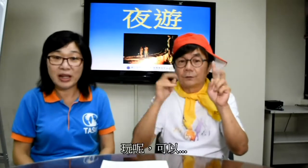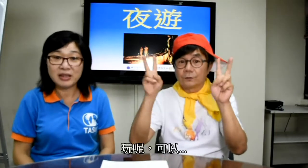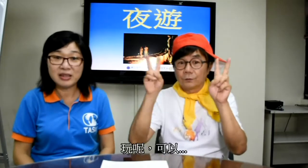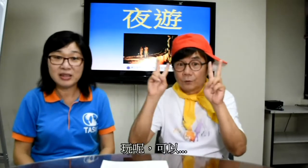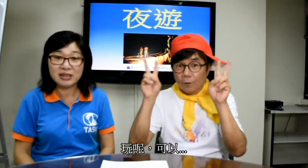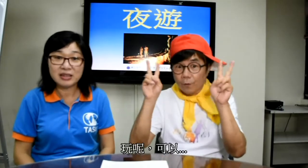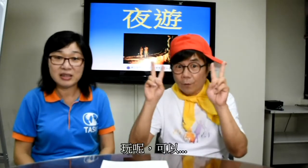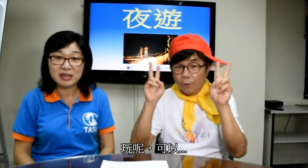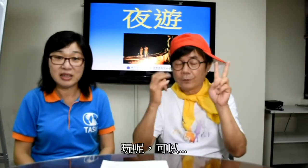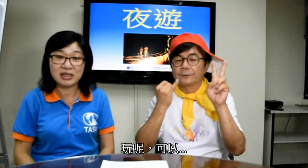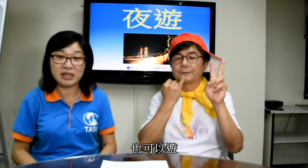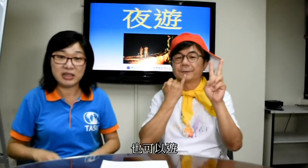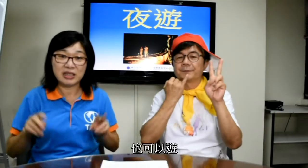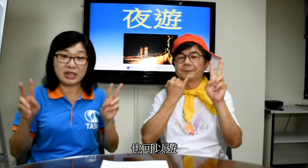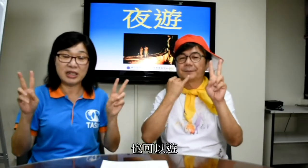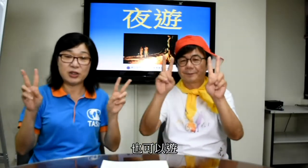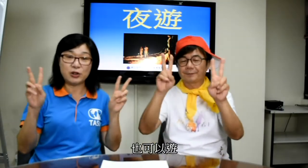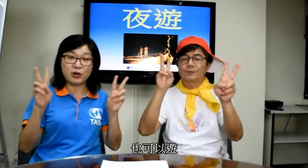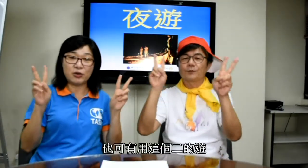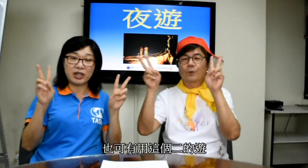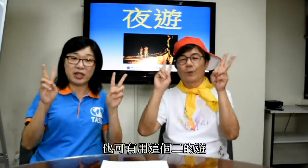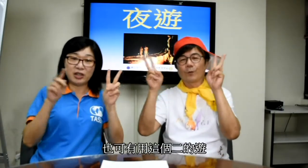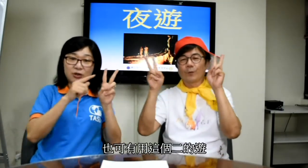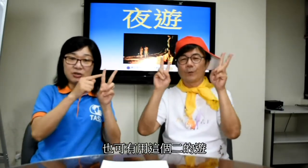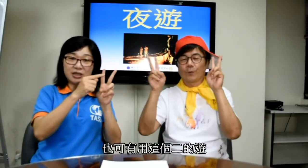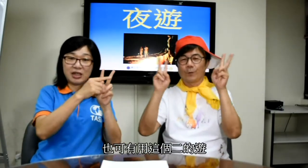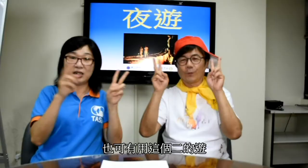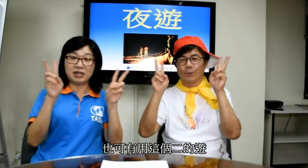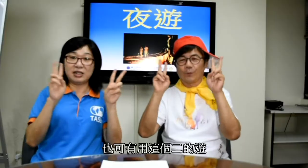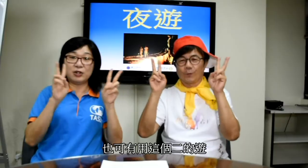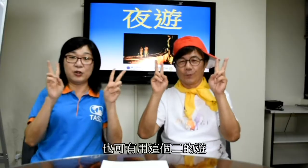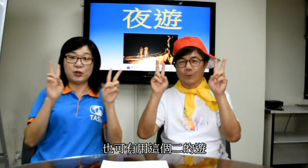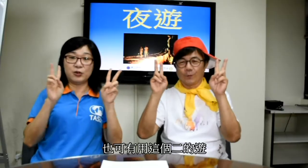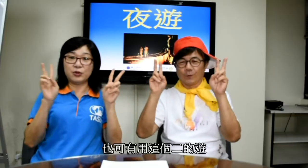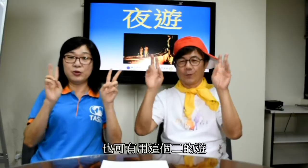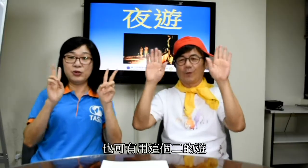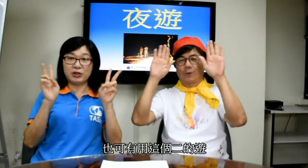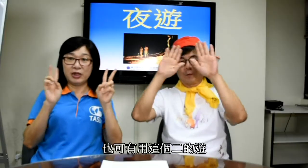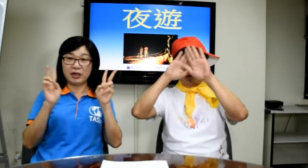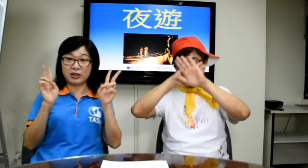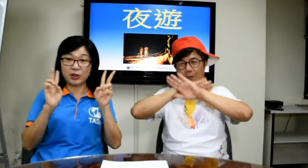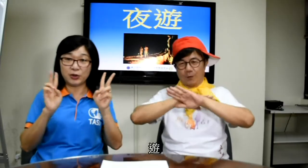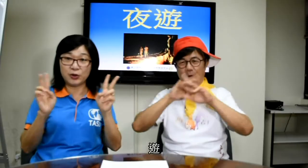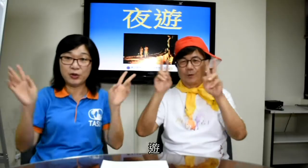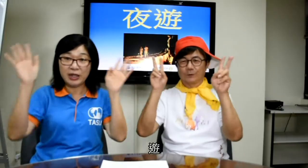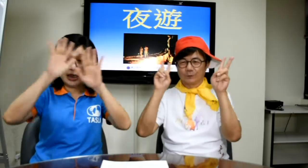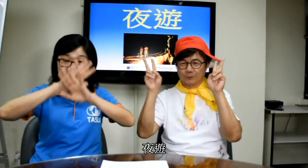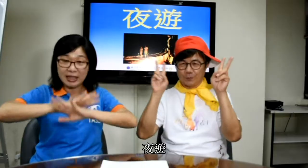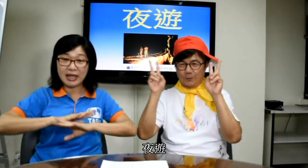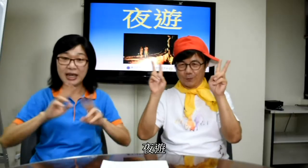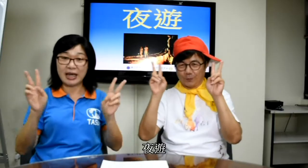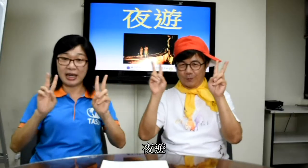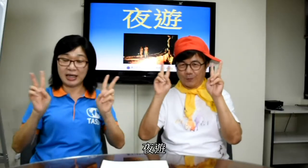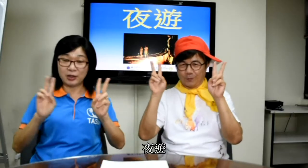呢可以，也可以游，也可以用这个二的游，啊游，夜